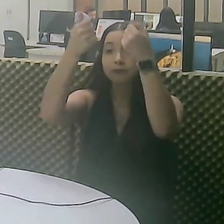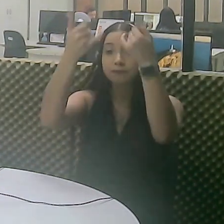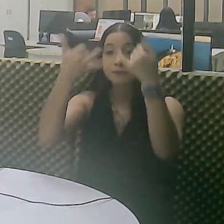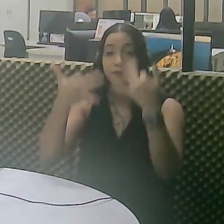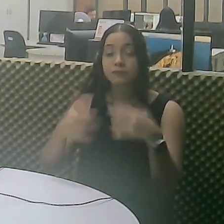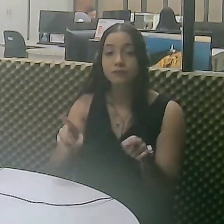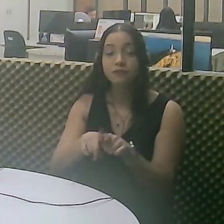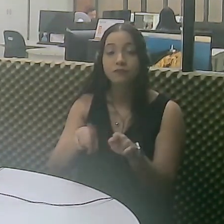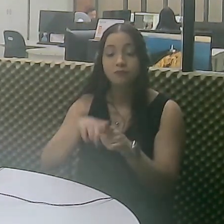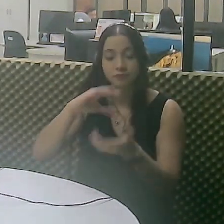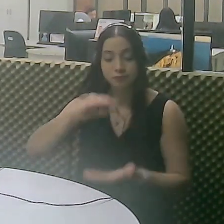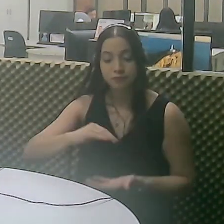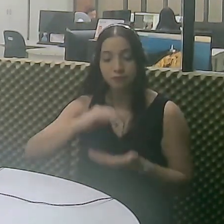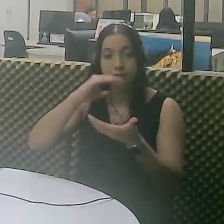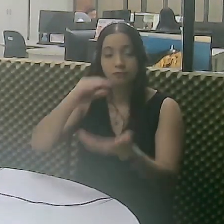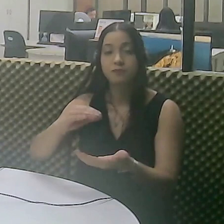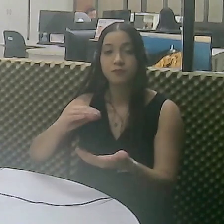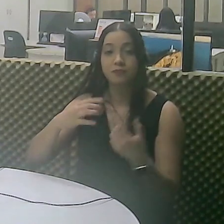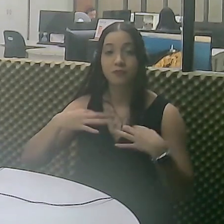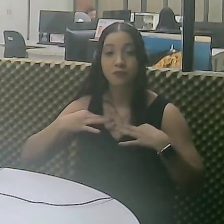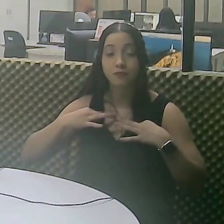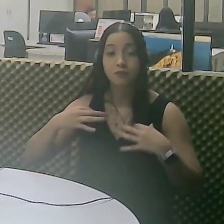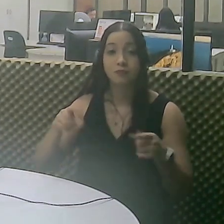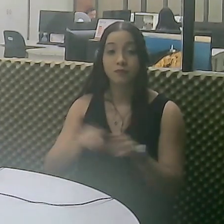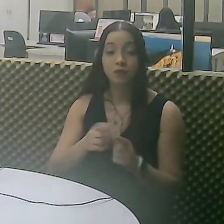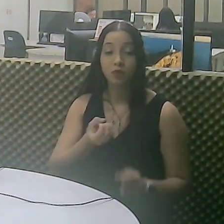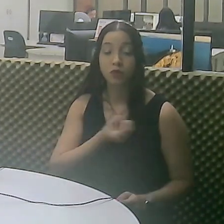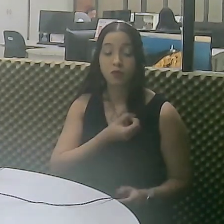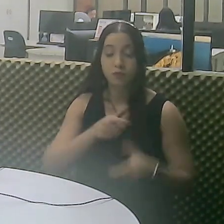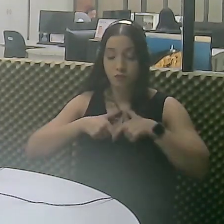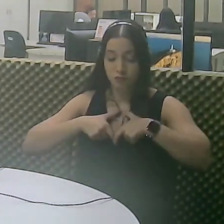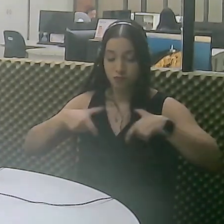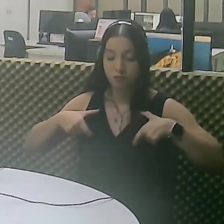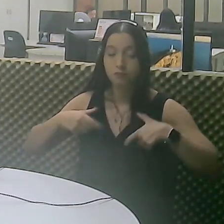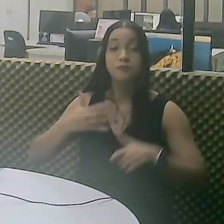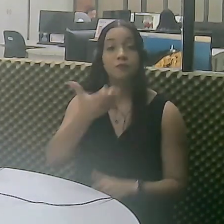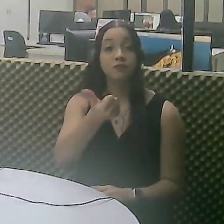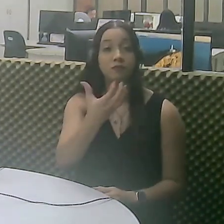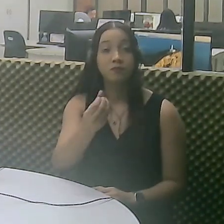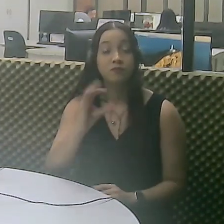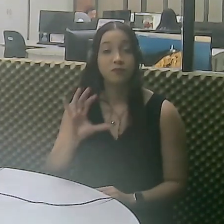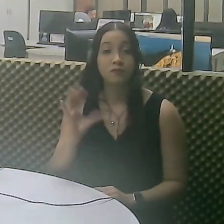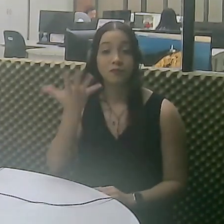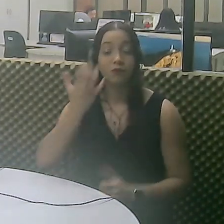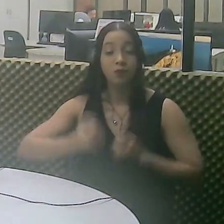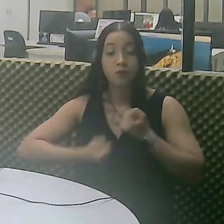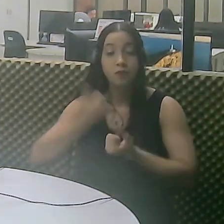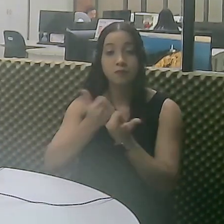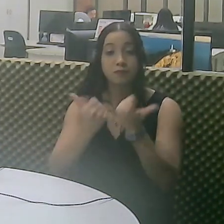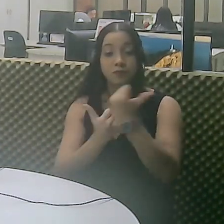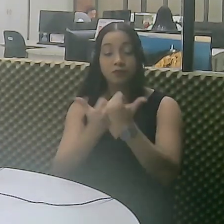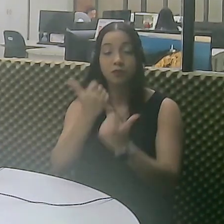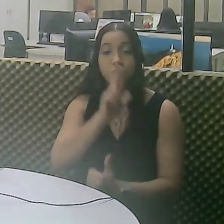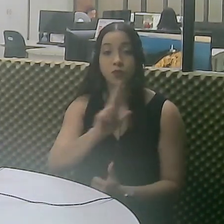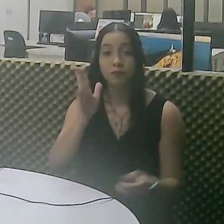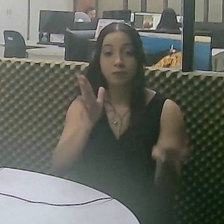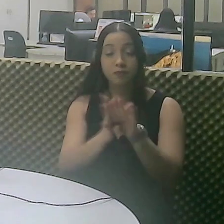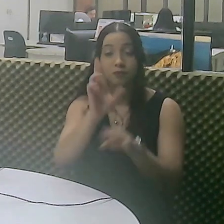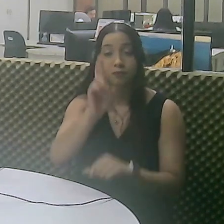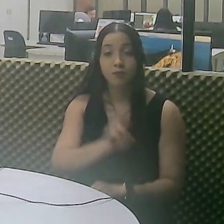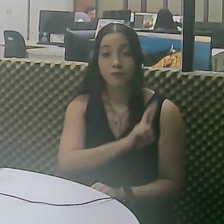e entregar os kits compostos por camiseta e número de peito. A 16ª edição da Corrida de Revezamento